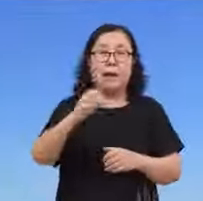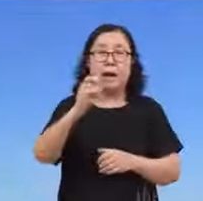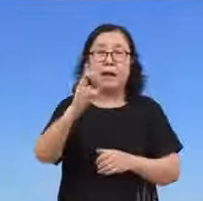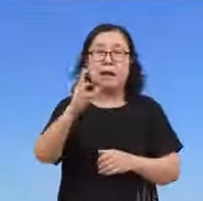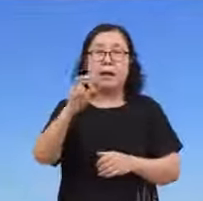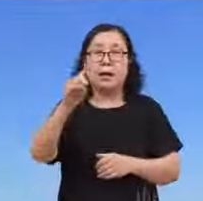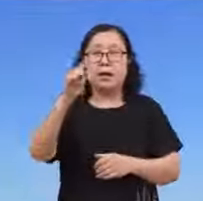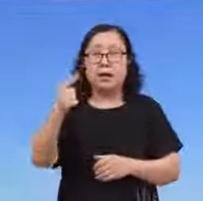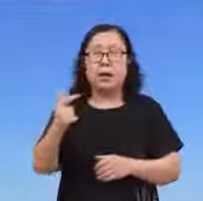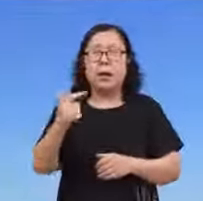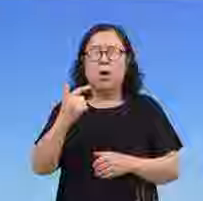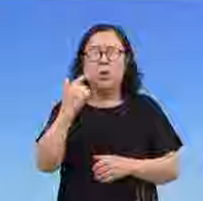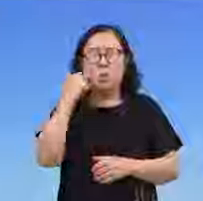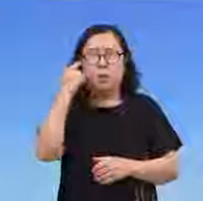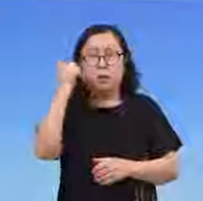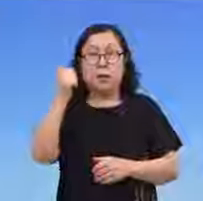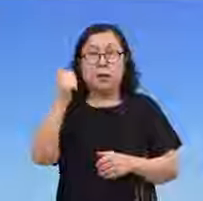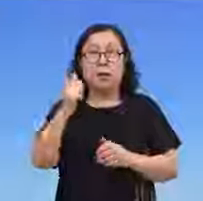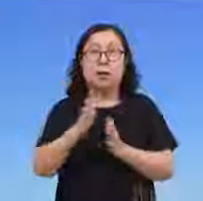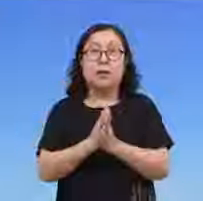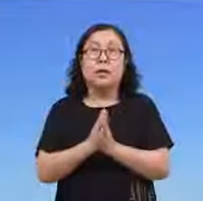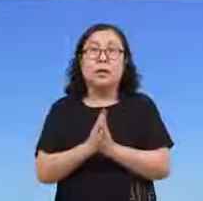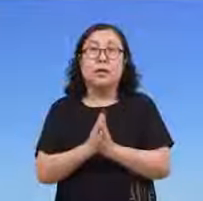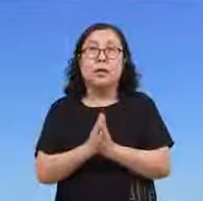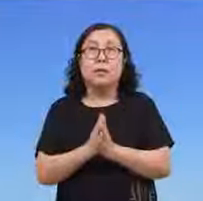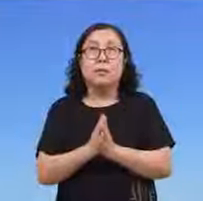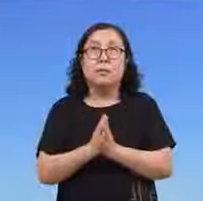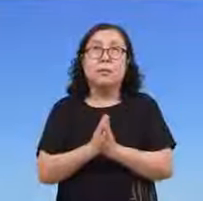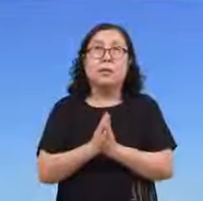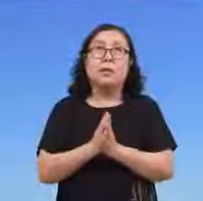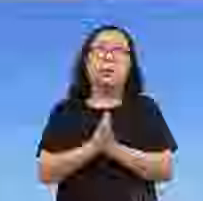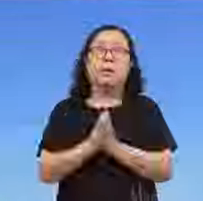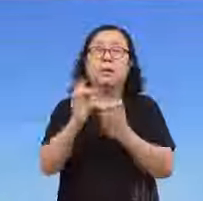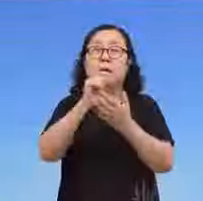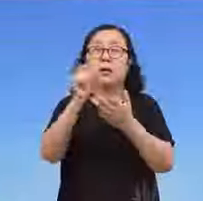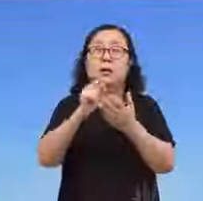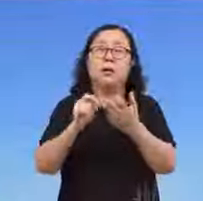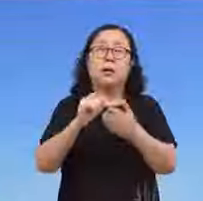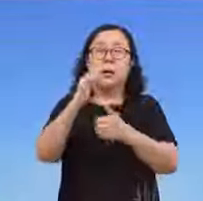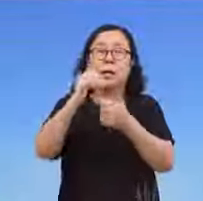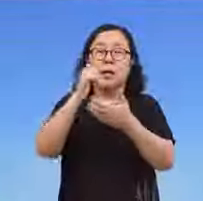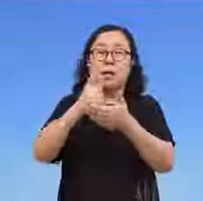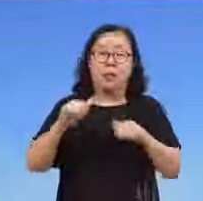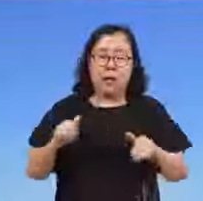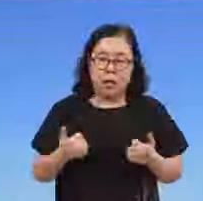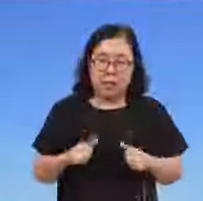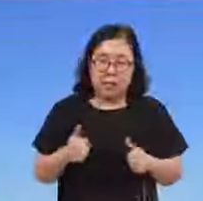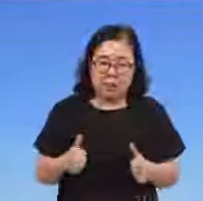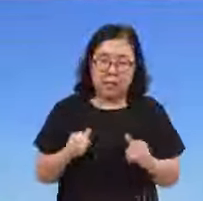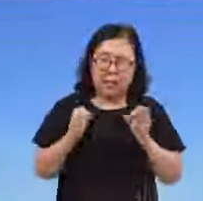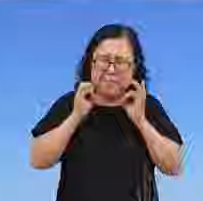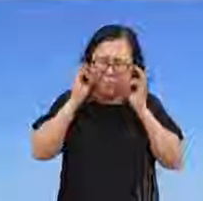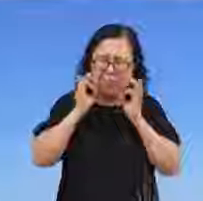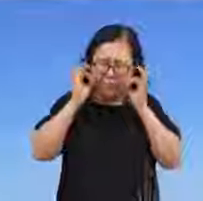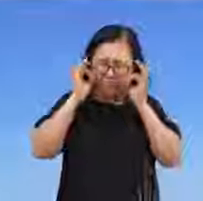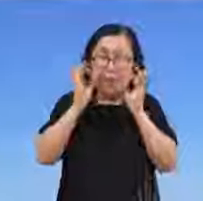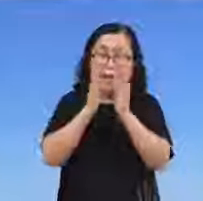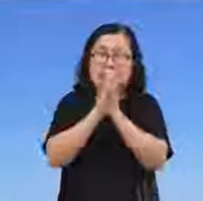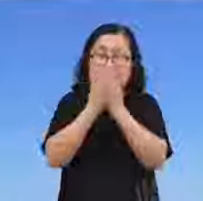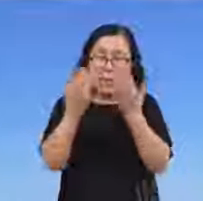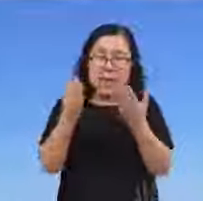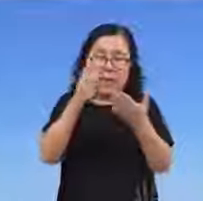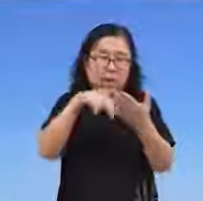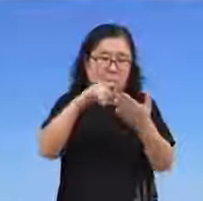박영선 목사님이 쓰신 하나님의 열심, 제 기억에 제 대학생 때 나온 책 같아요. 그 책을 오랜만에 꺼내놓고